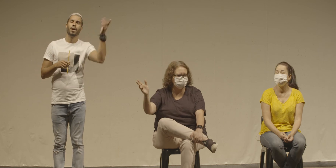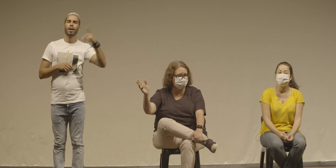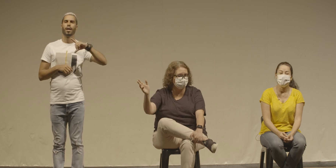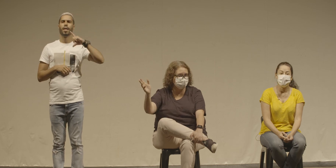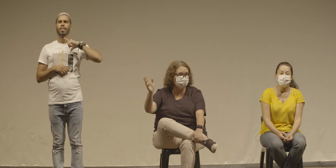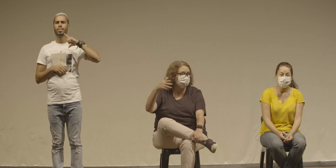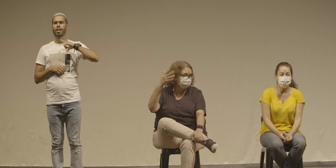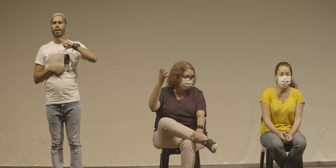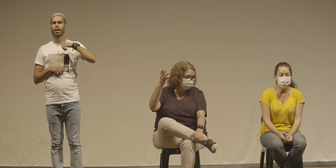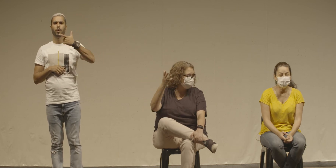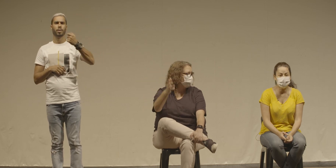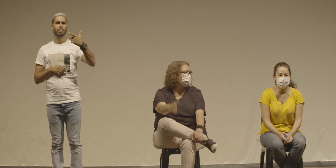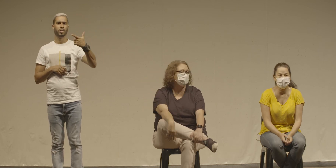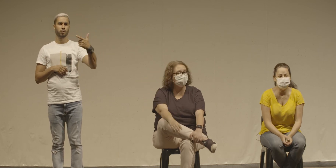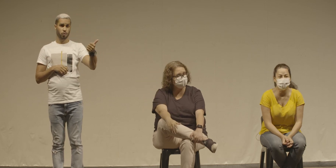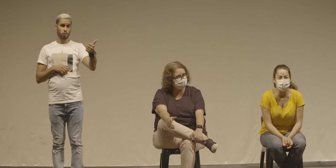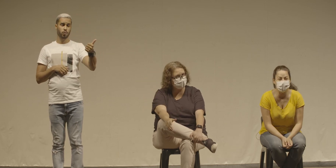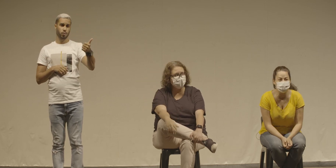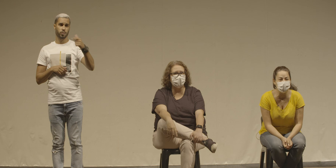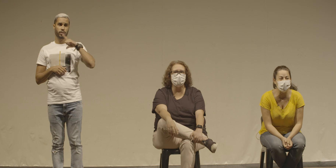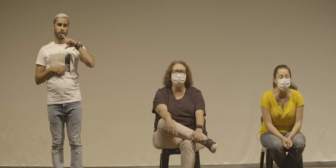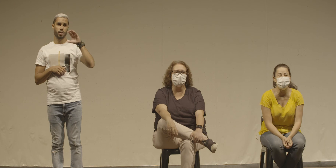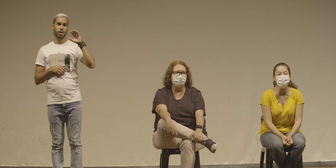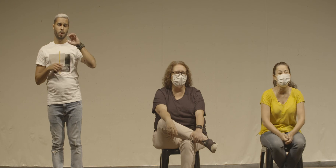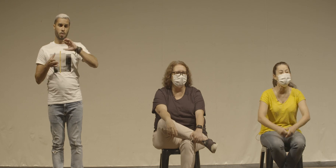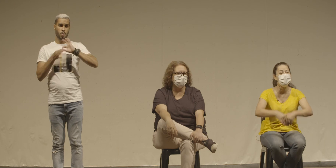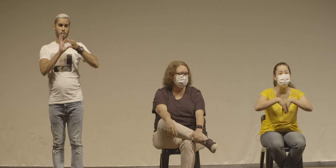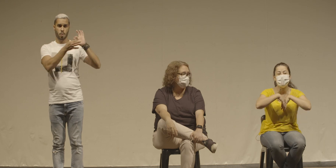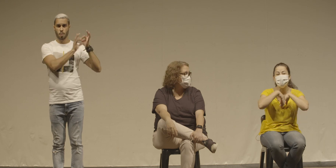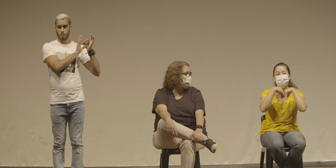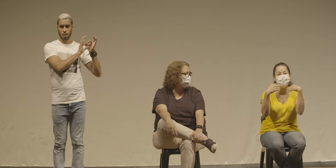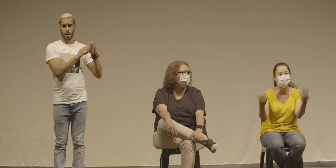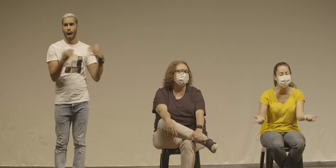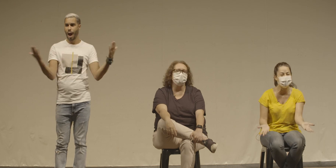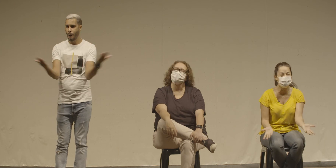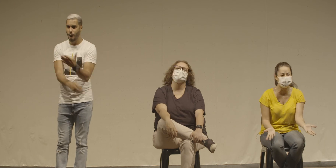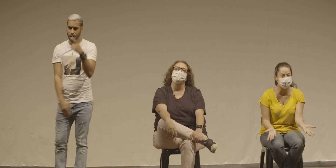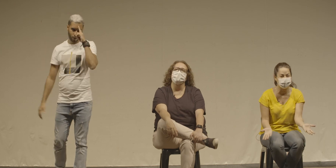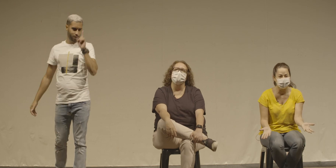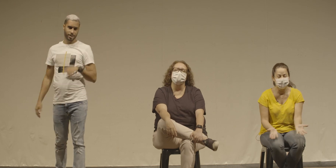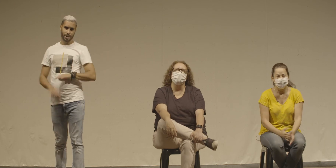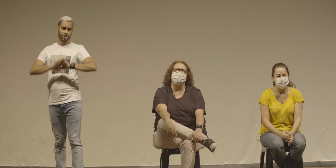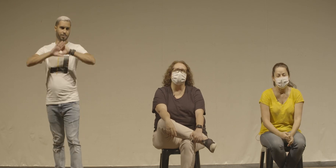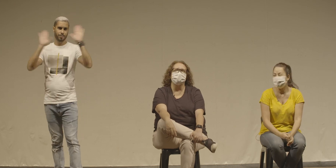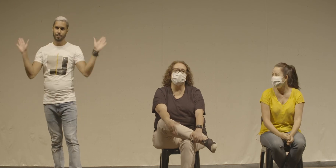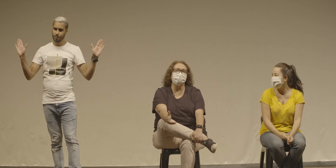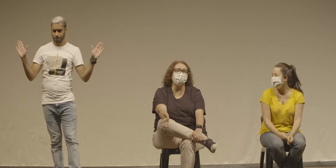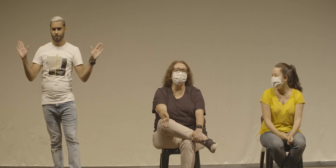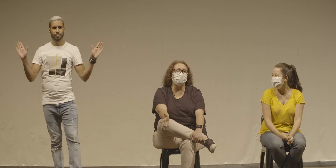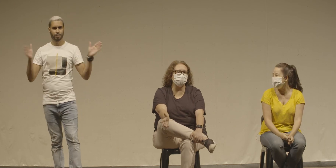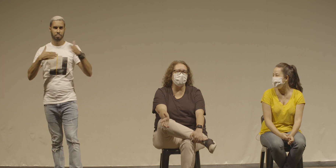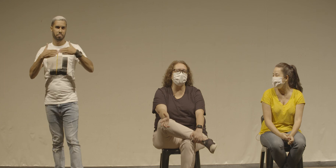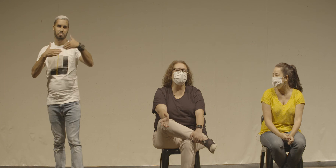julho de 2021. Achamos que teremos, não é? Que teremos. Porque agora eu já não sei mais nada nessa vida. Então